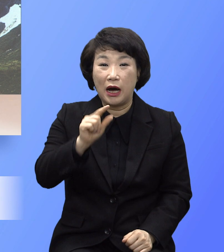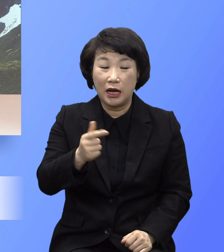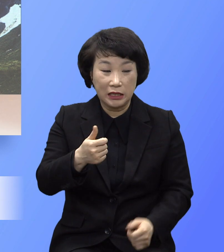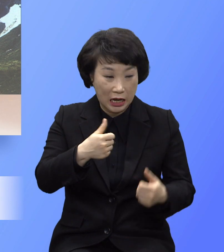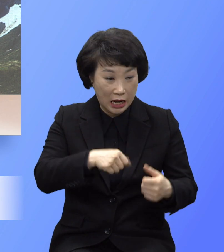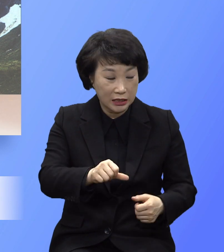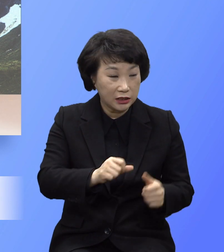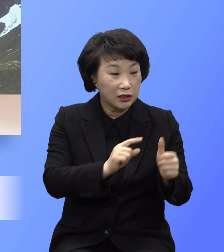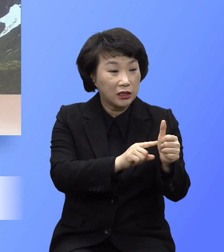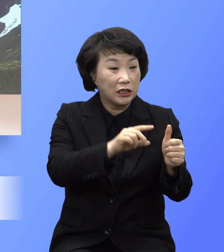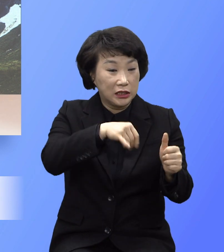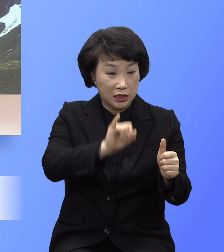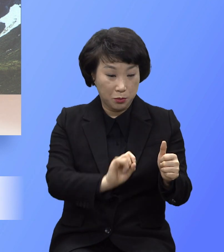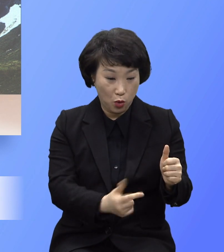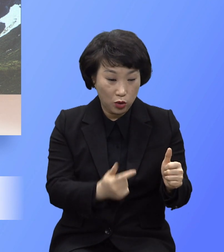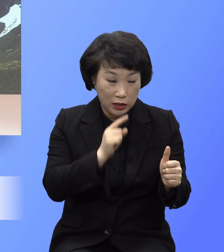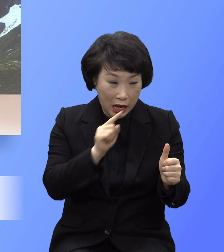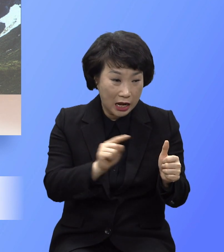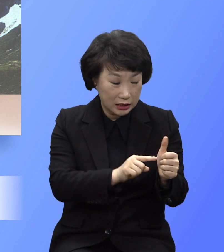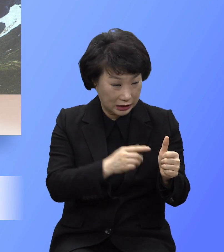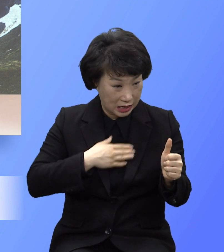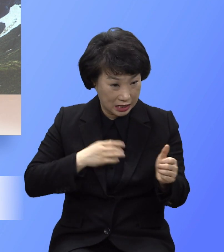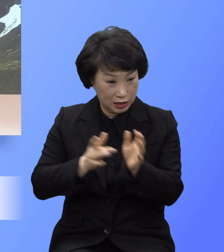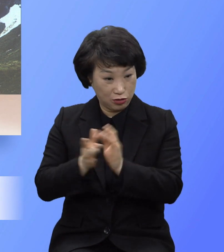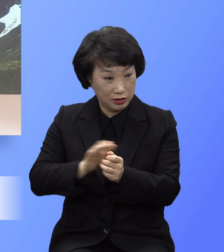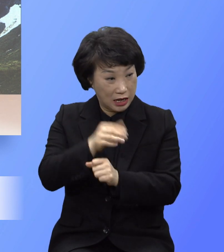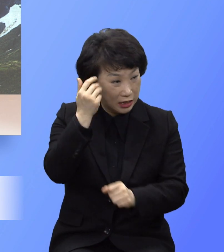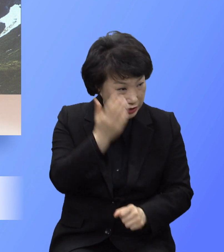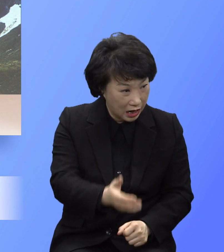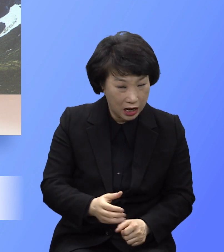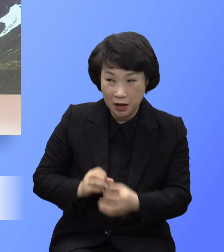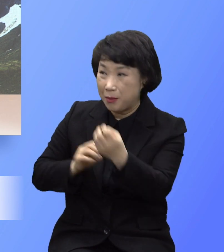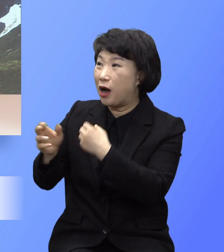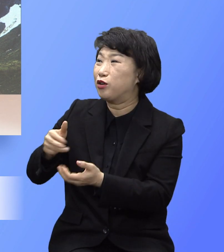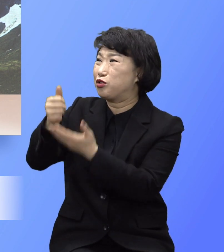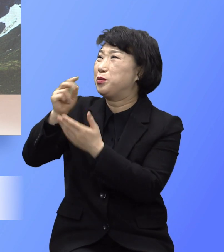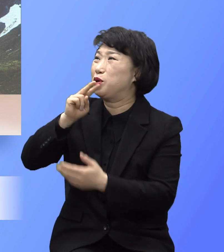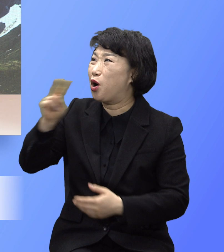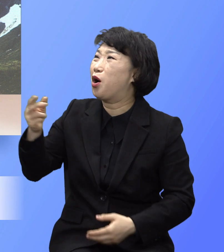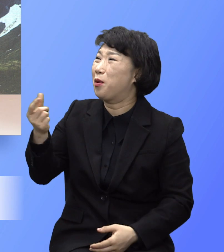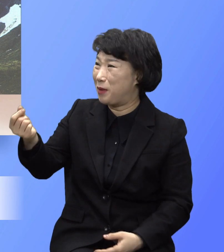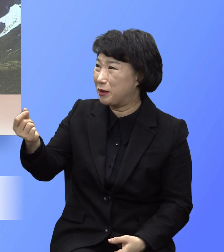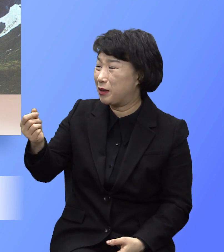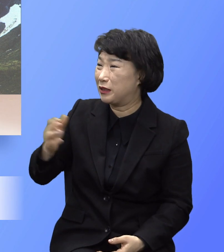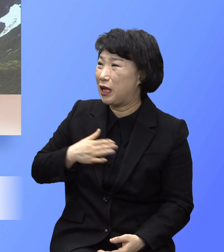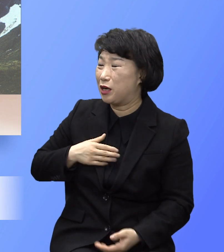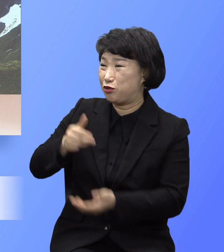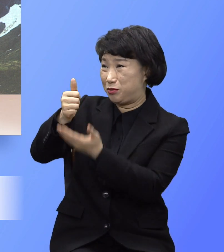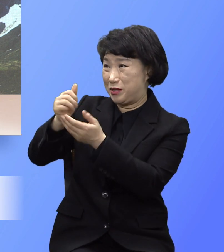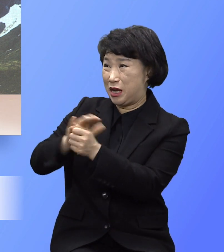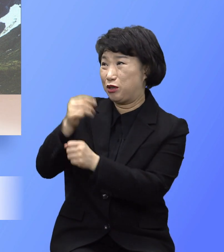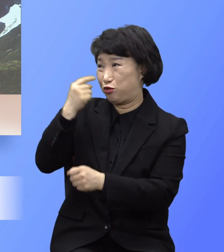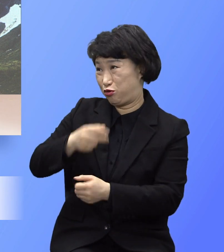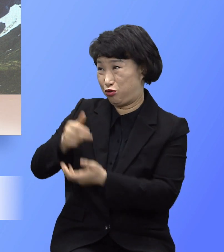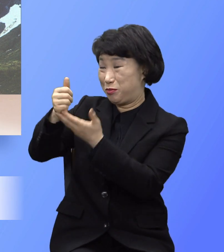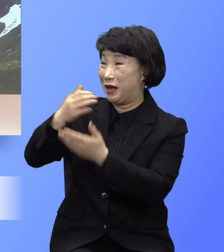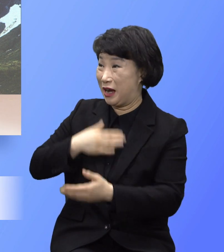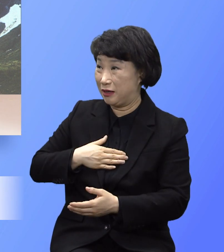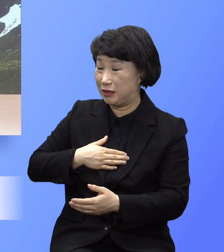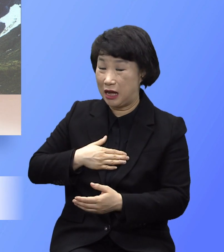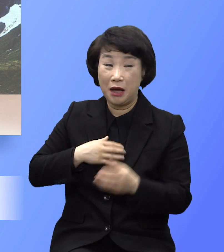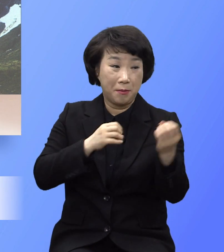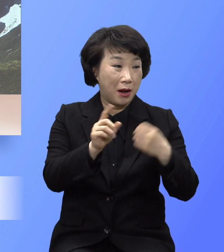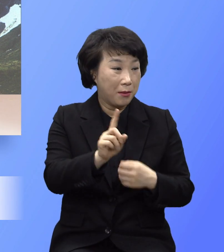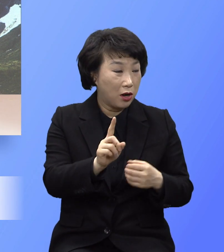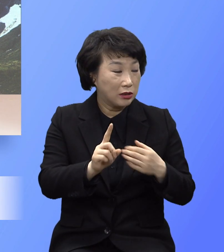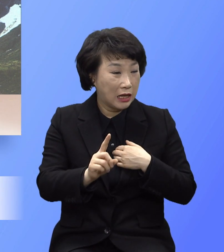나를 사랑하냐 하시니 가로되 주여 그러하이다. 내가 주를 사랑하는 줄 주께서 아시나이다.